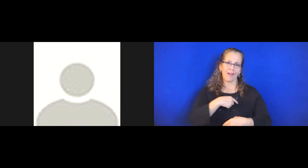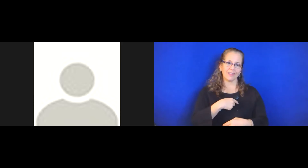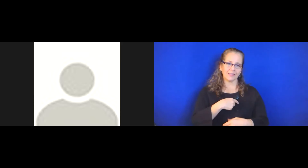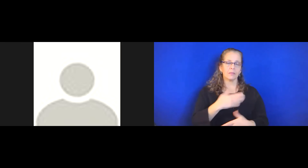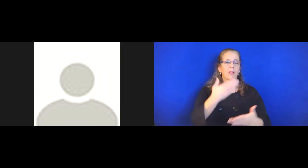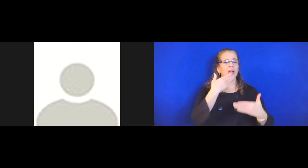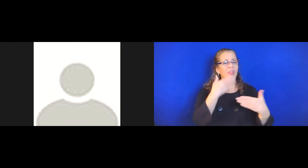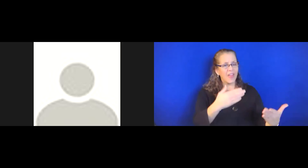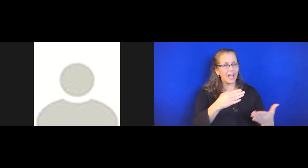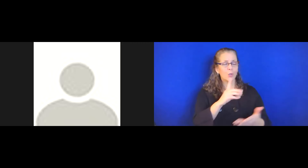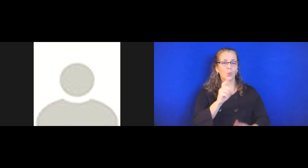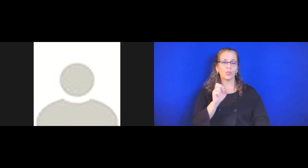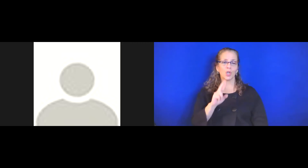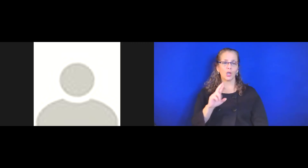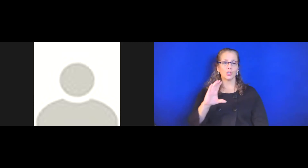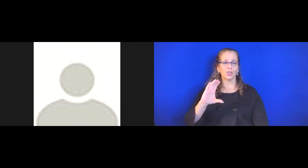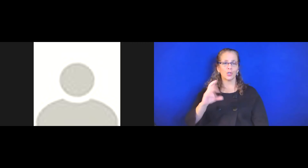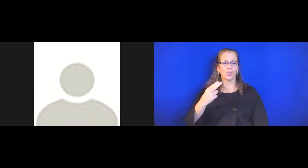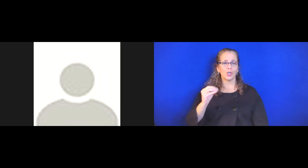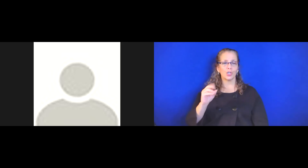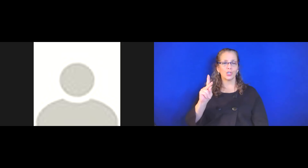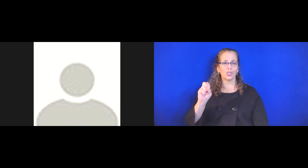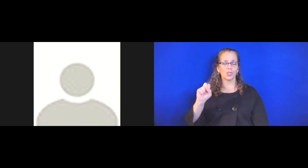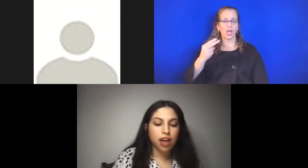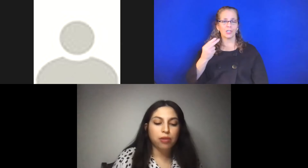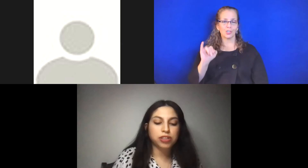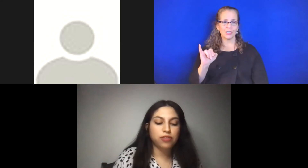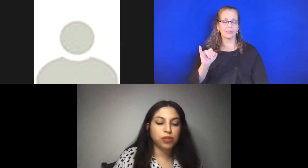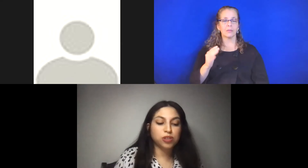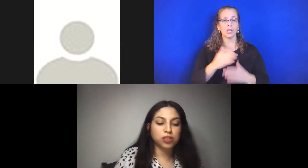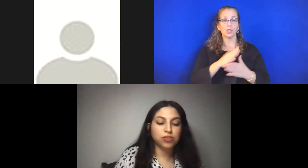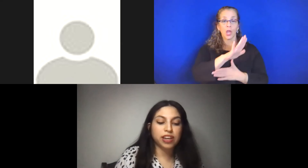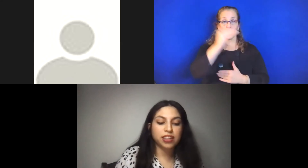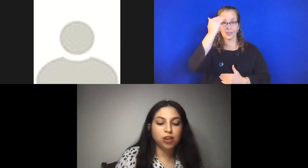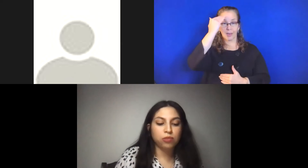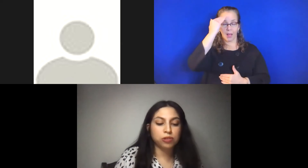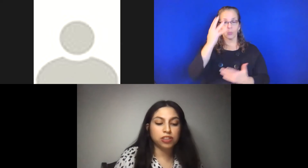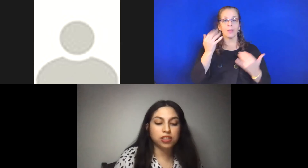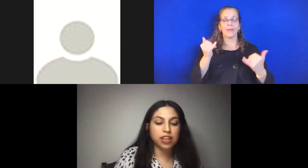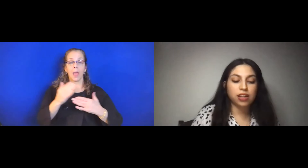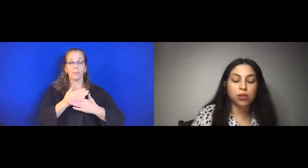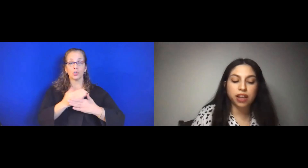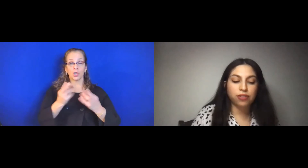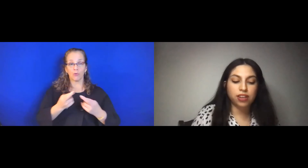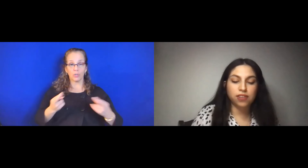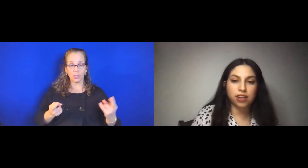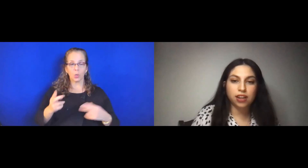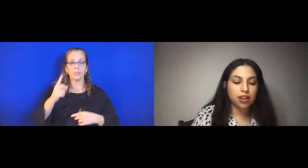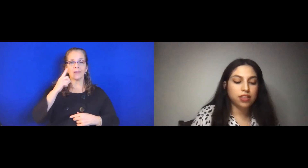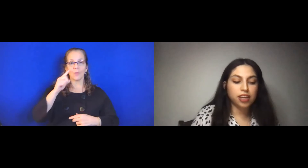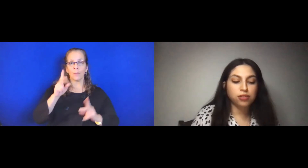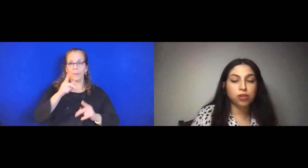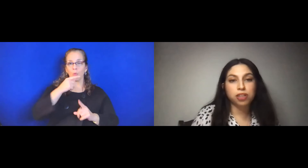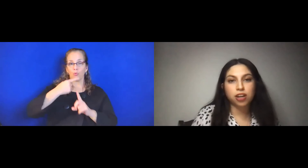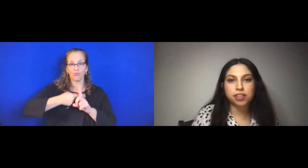最好的应对。 那今天晚上呢，我们很遗憾，